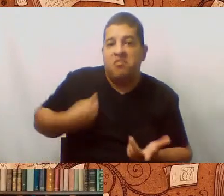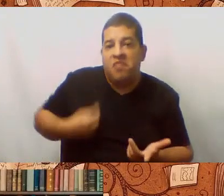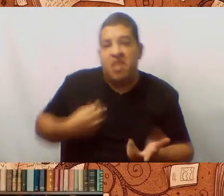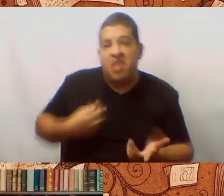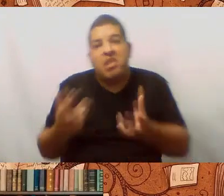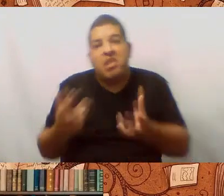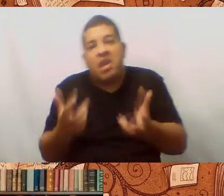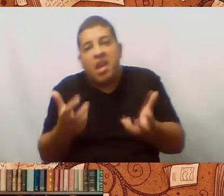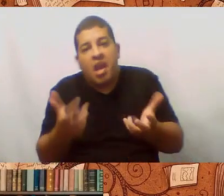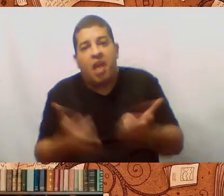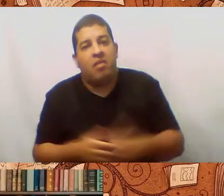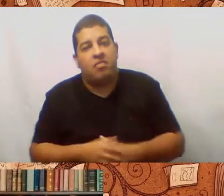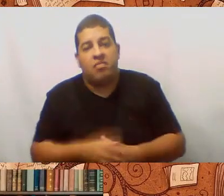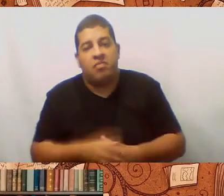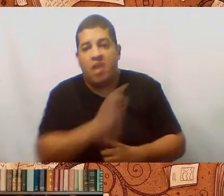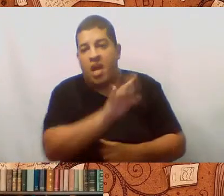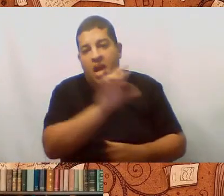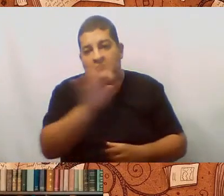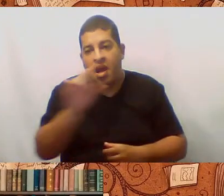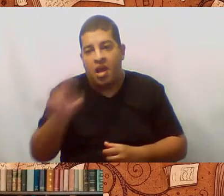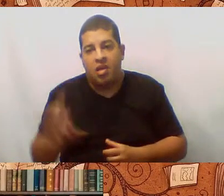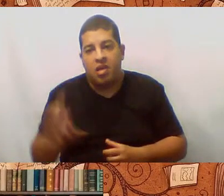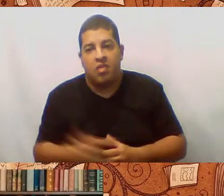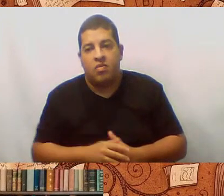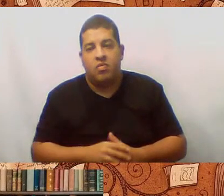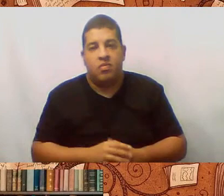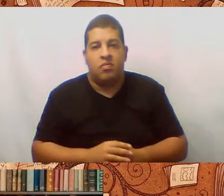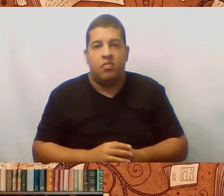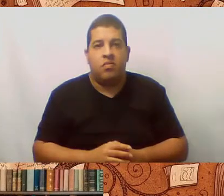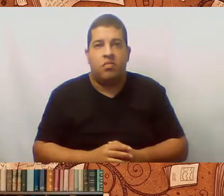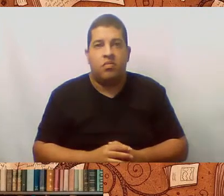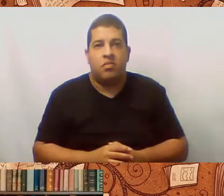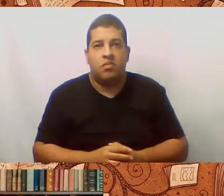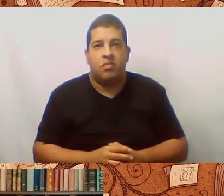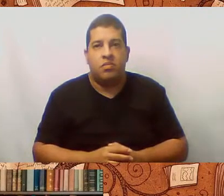na medida em que uma forma de vida